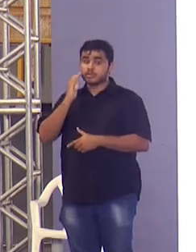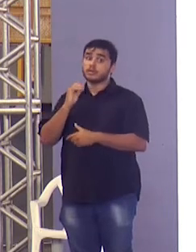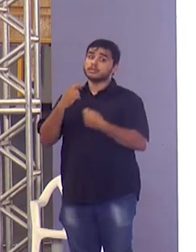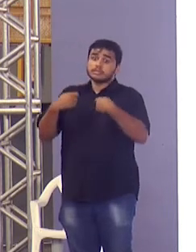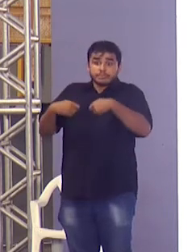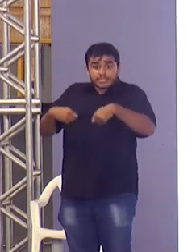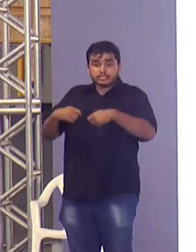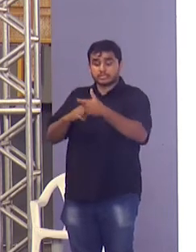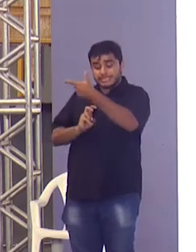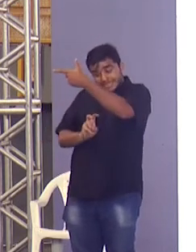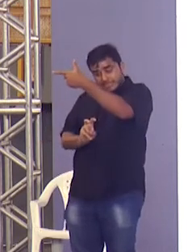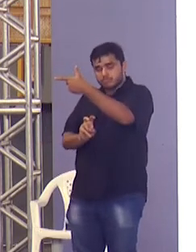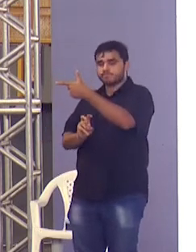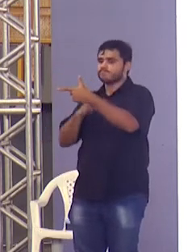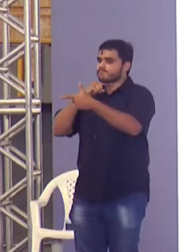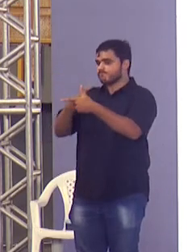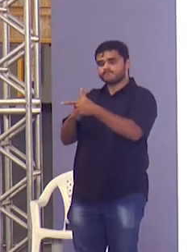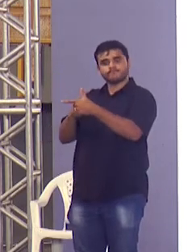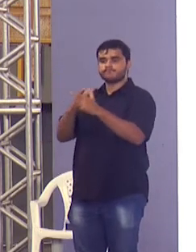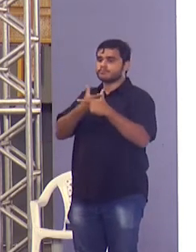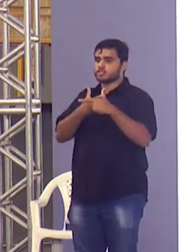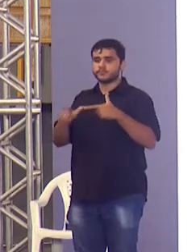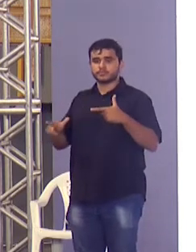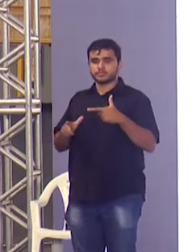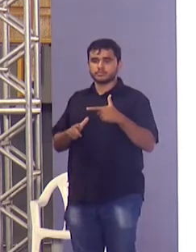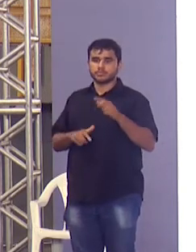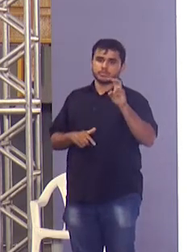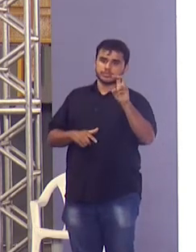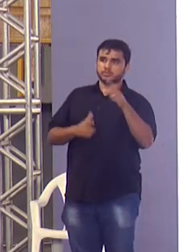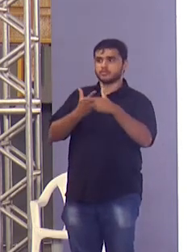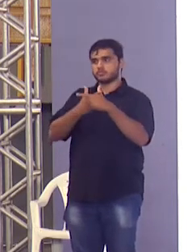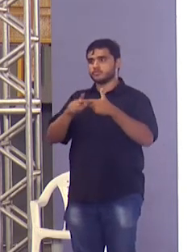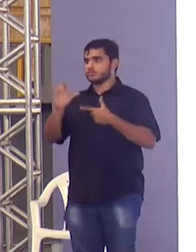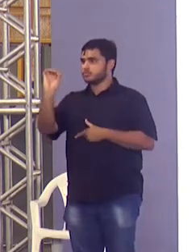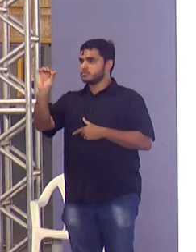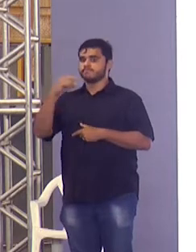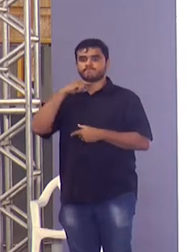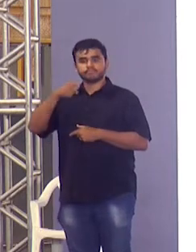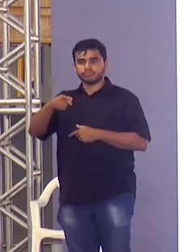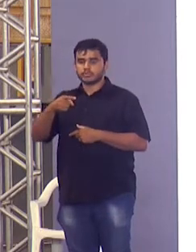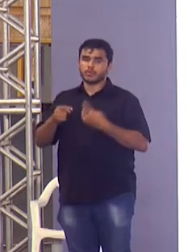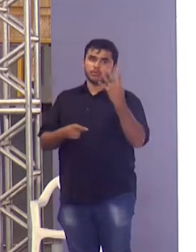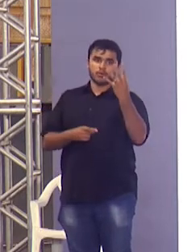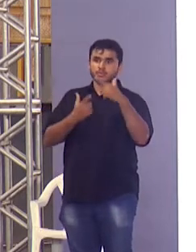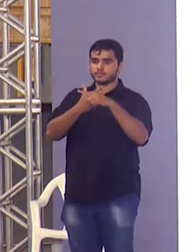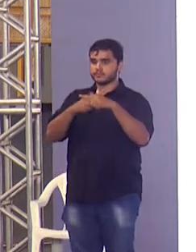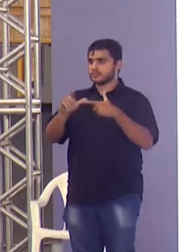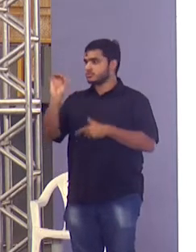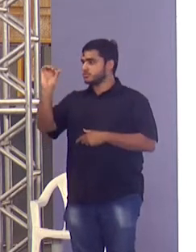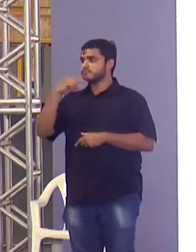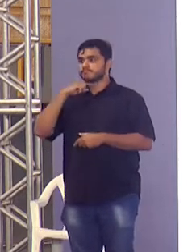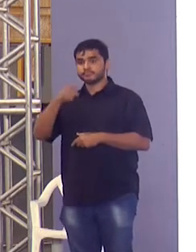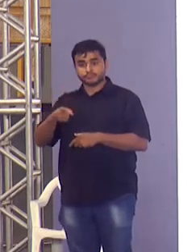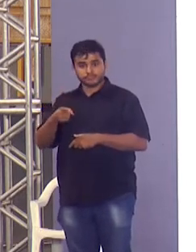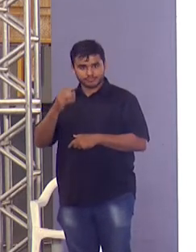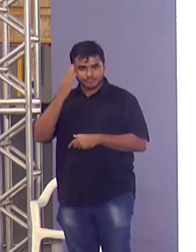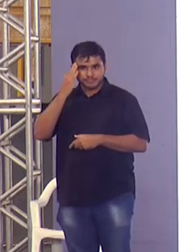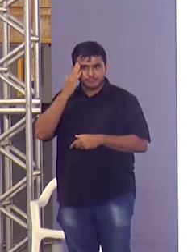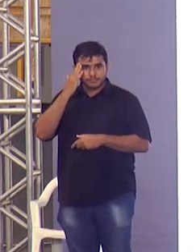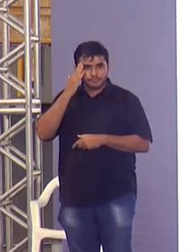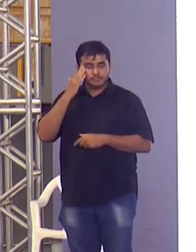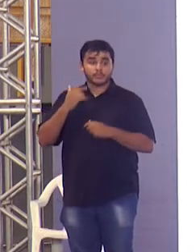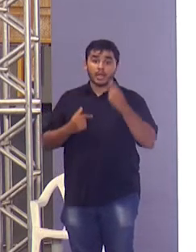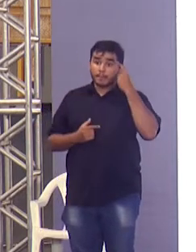eu só posso obter 0, 1, 2, 3, 4 ou 5. Se eu dividir por 5, eu só posso obter o